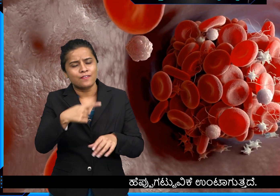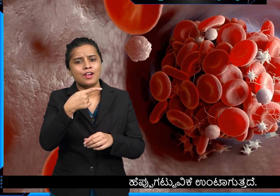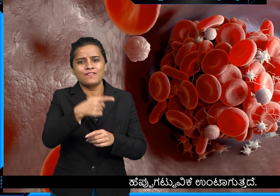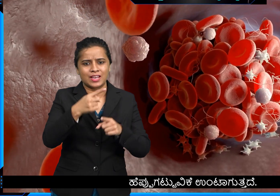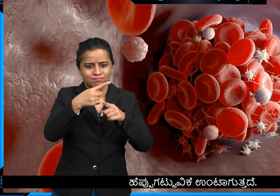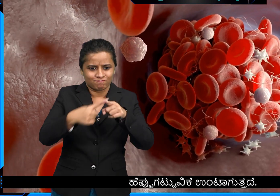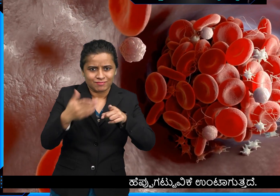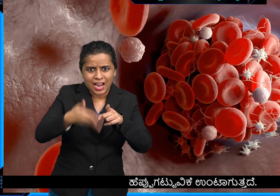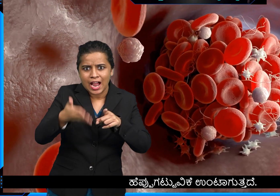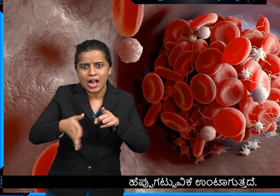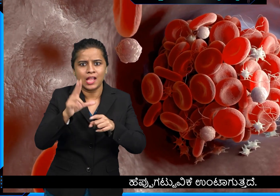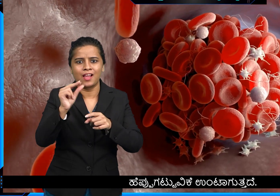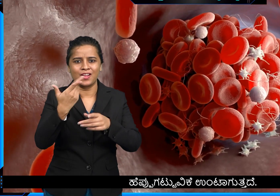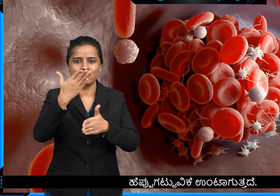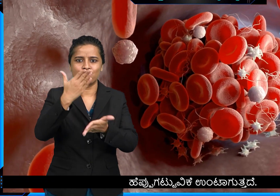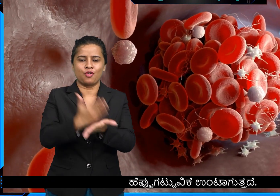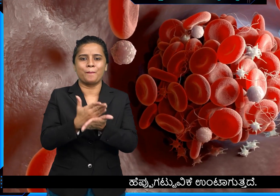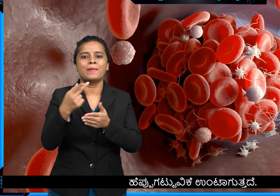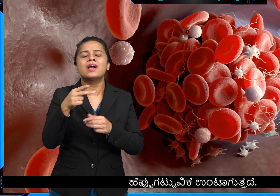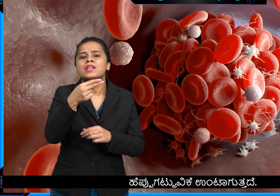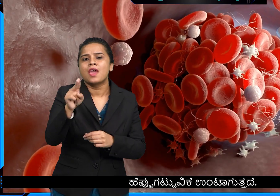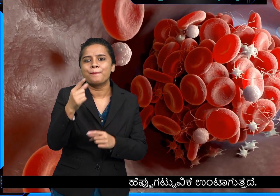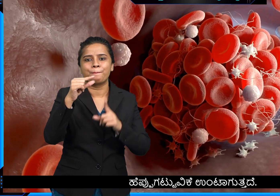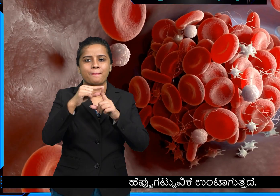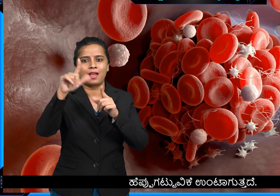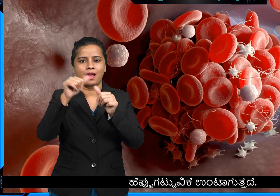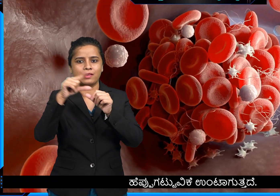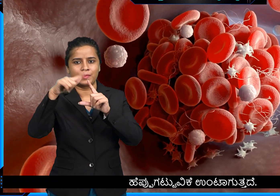ಉಪಸ್ಥಿತಿಯಿಂದಾಗಿ ಹೆಪ್ಪುಗಟ್ಟುವಿಕೆ ಉಂಟಾಗುತ್ತದೆ.